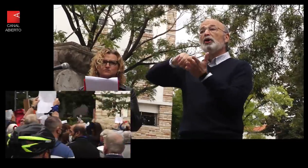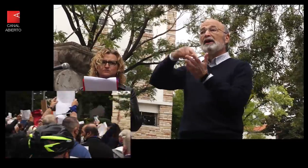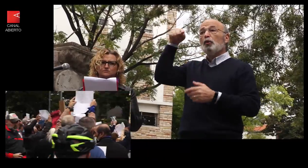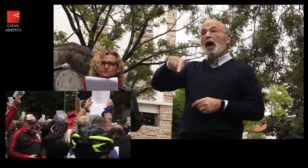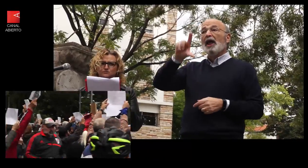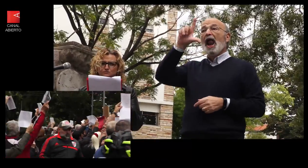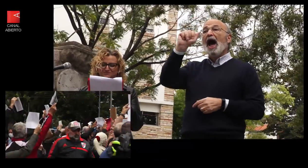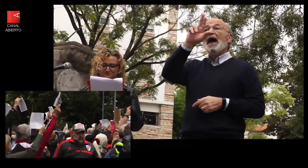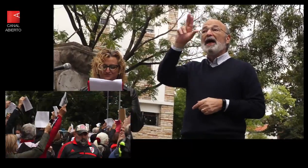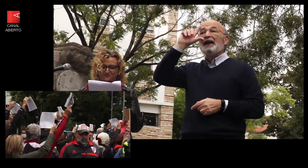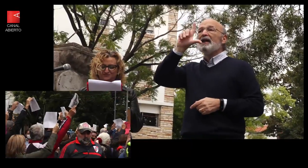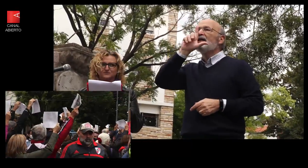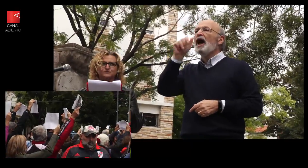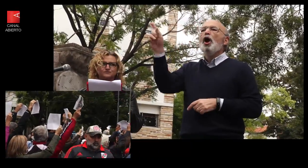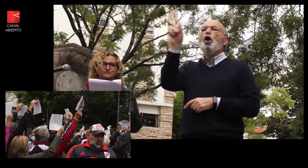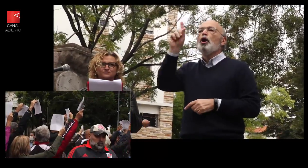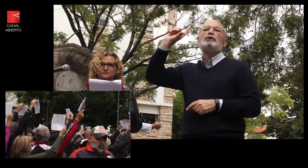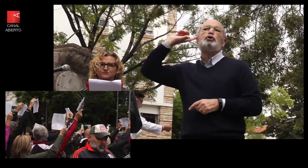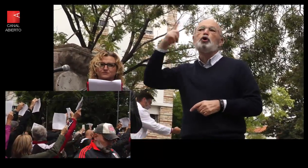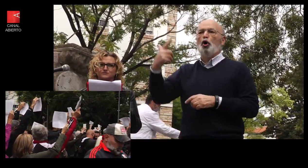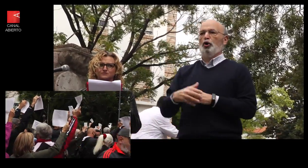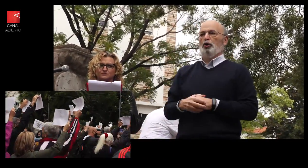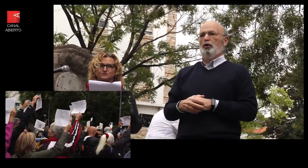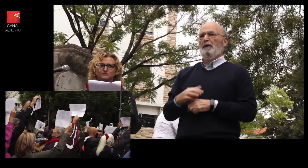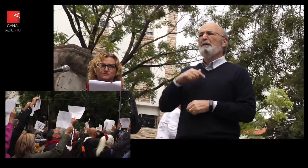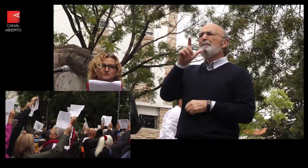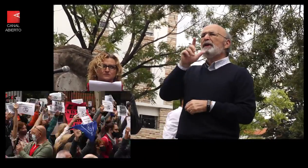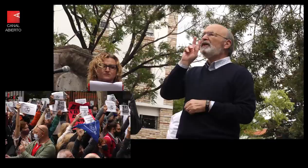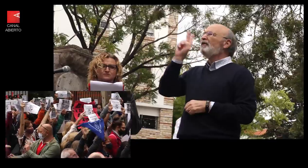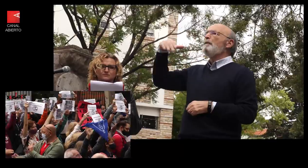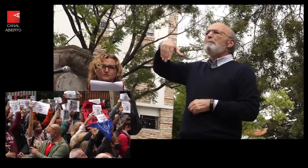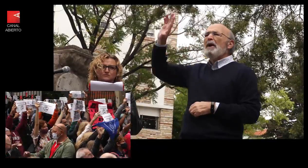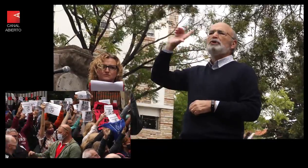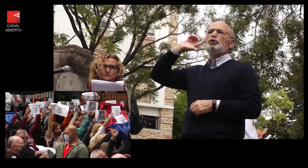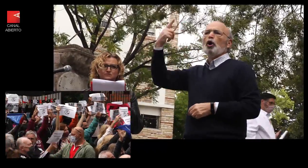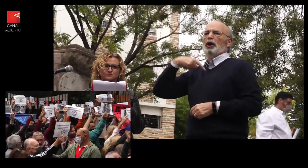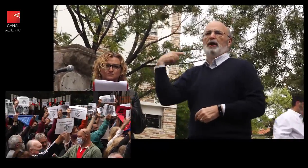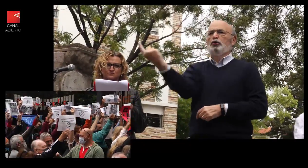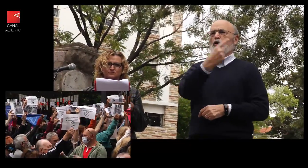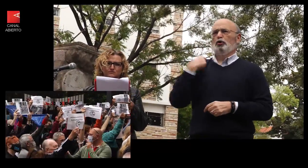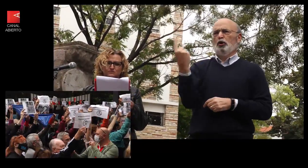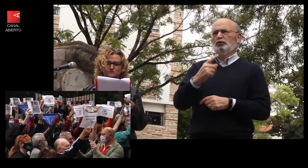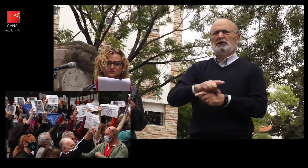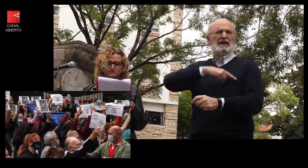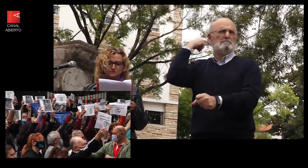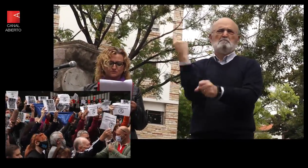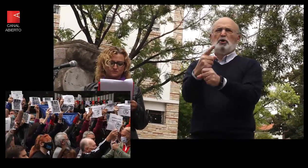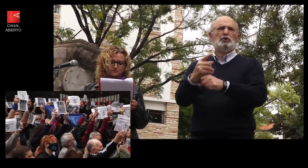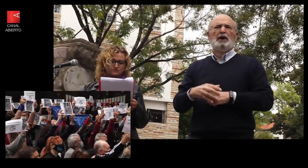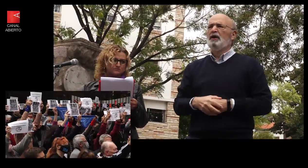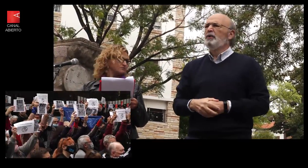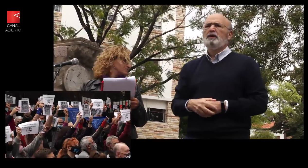homenajeamos a esta escuela. La reta no es sordo, pero parece